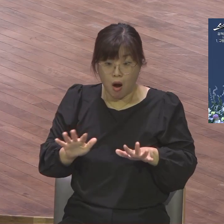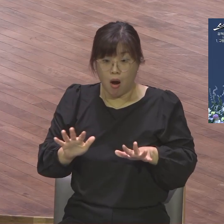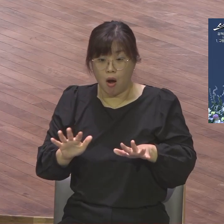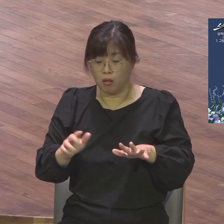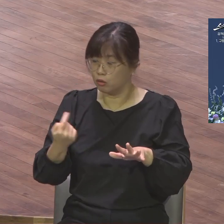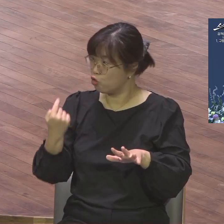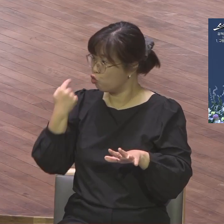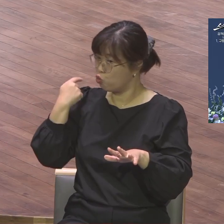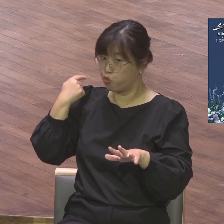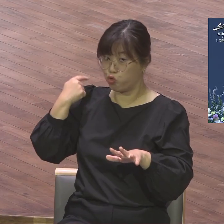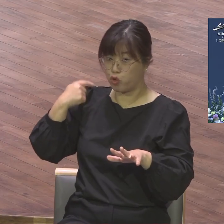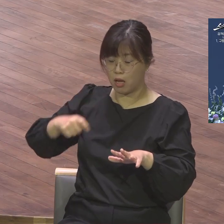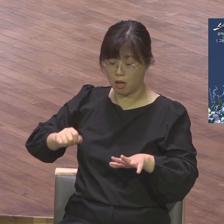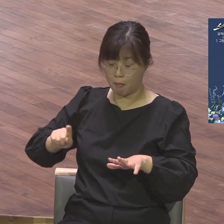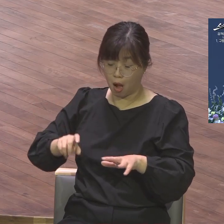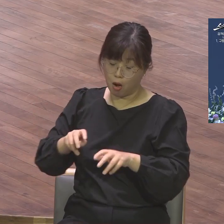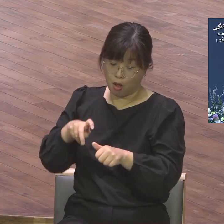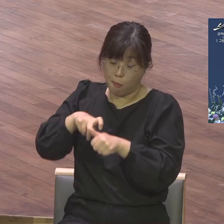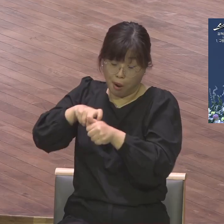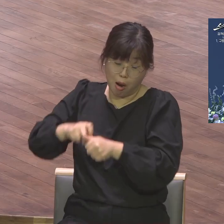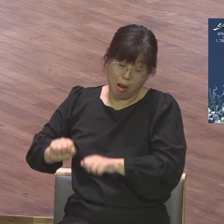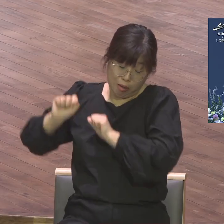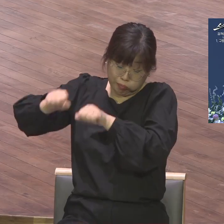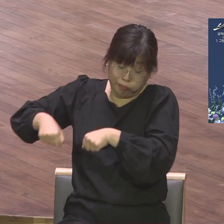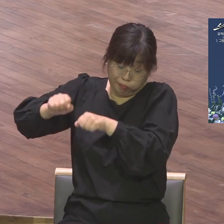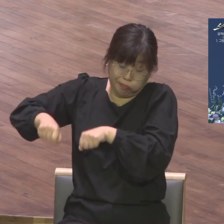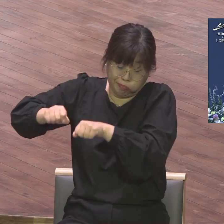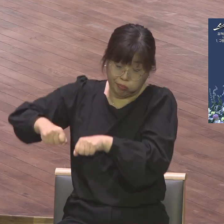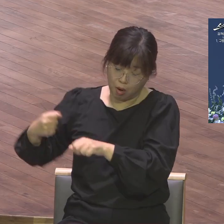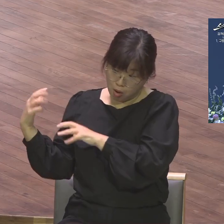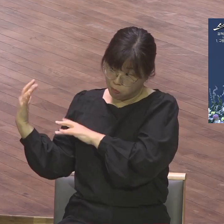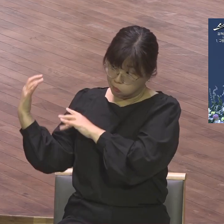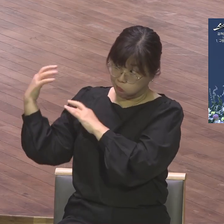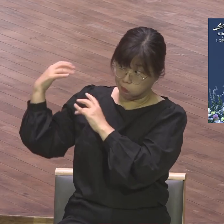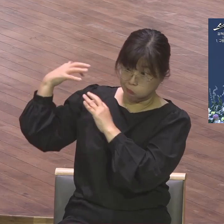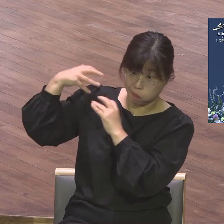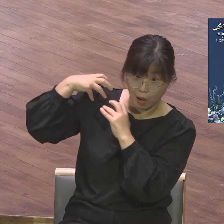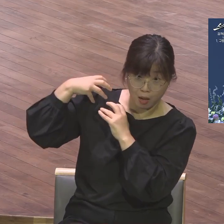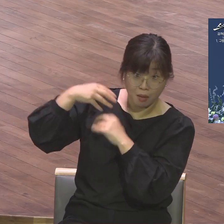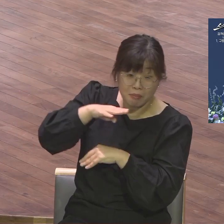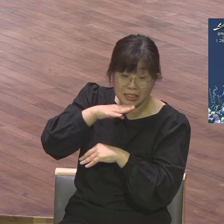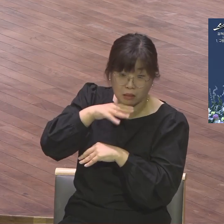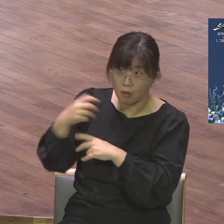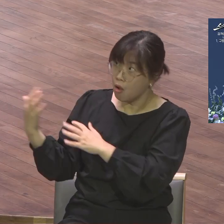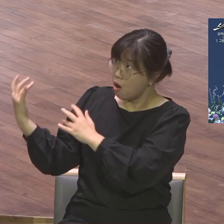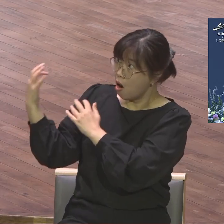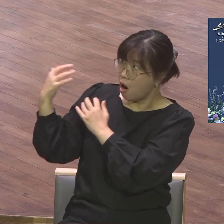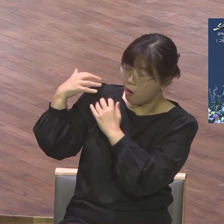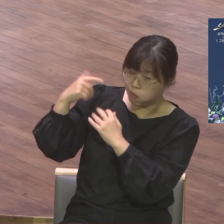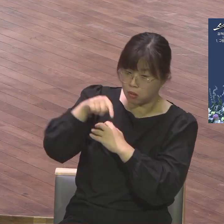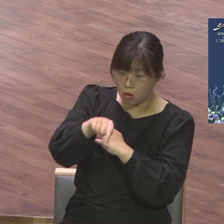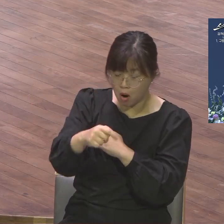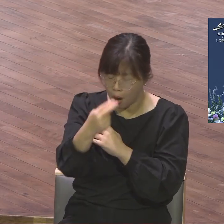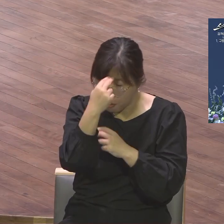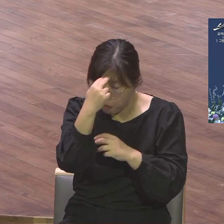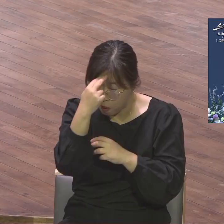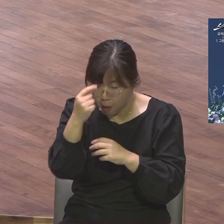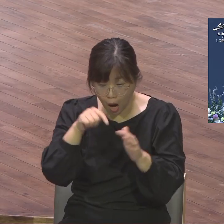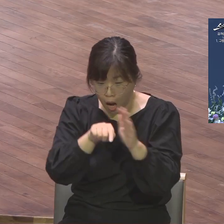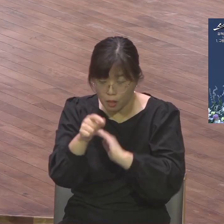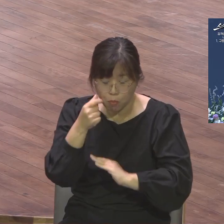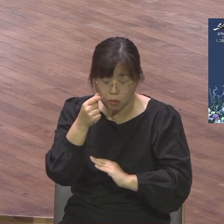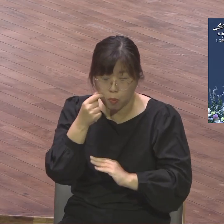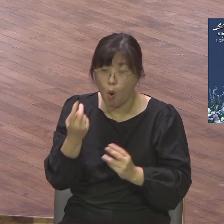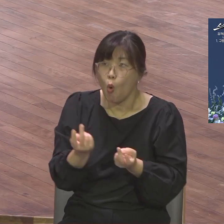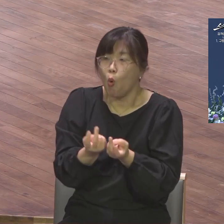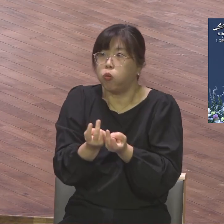백성들은 모세를 향하여 원망과 불평을 쏟아놓습니다. 아니, 애굽에 매장지가 없어가지고 자신들을 끌어내 광야에 죽게